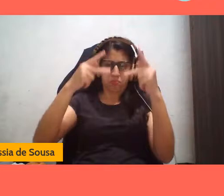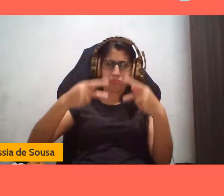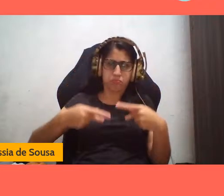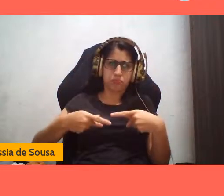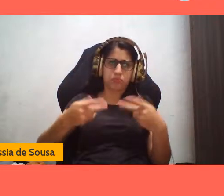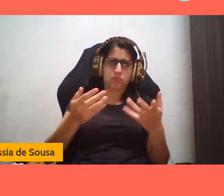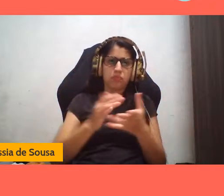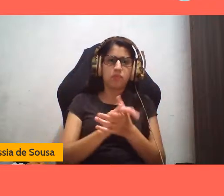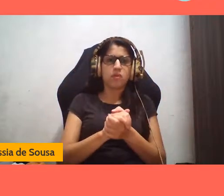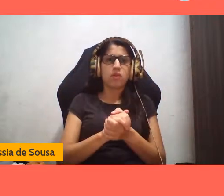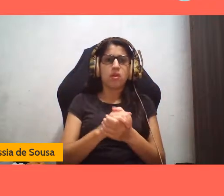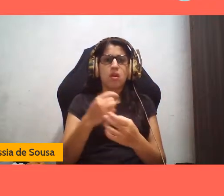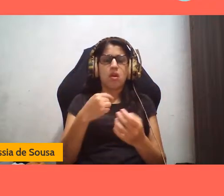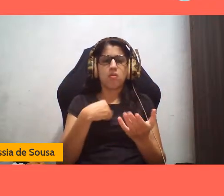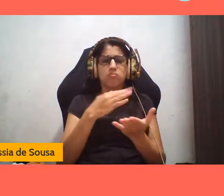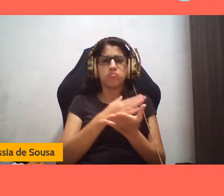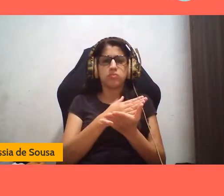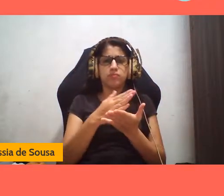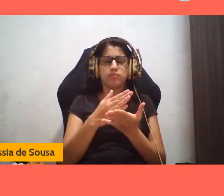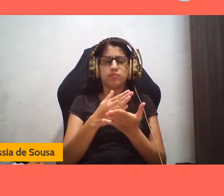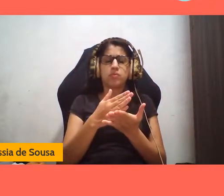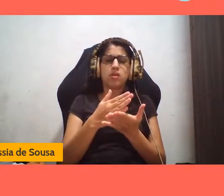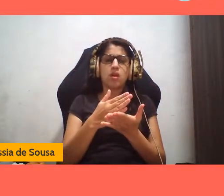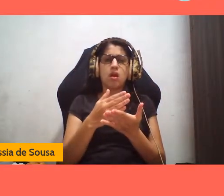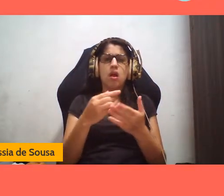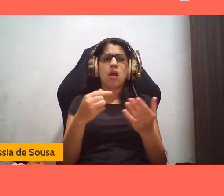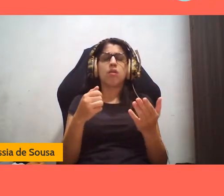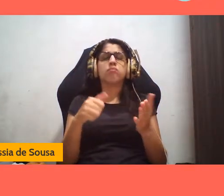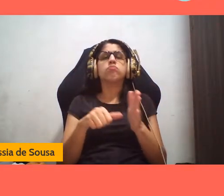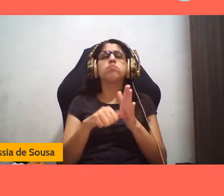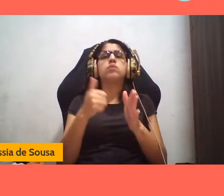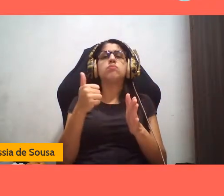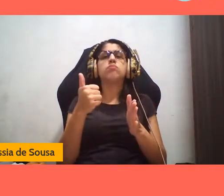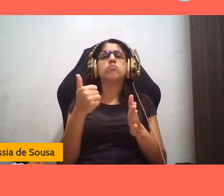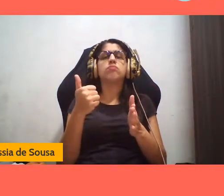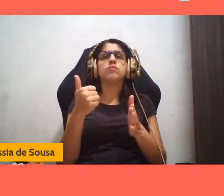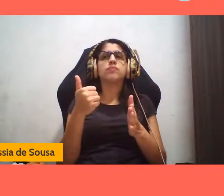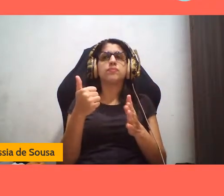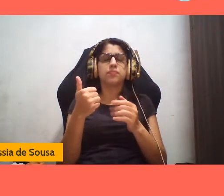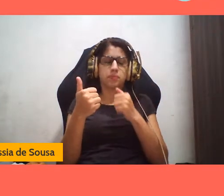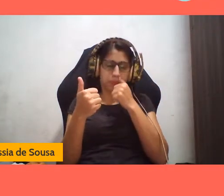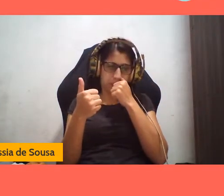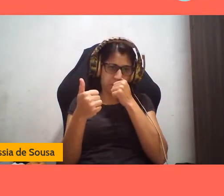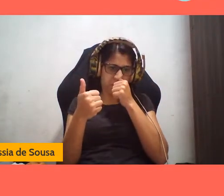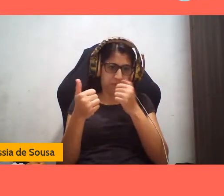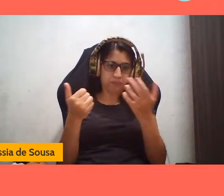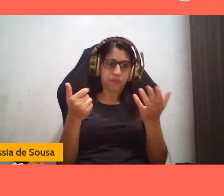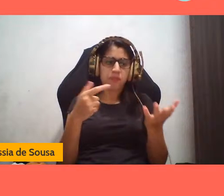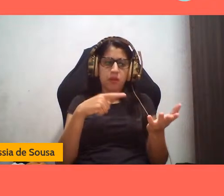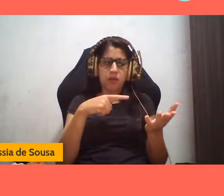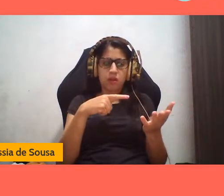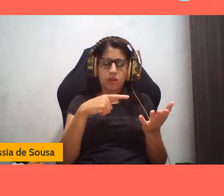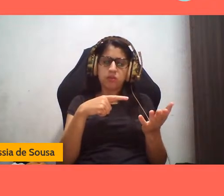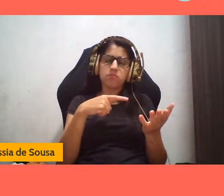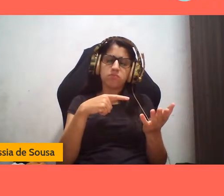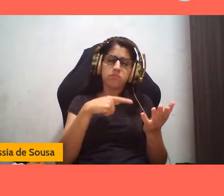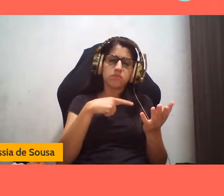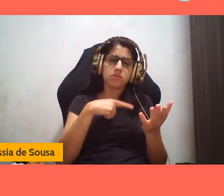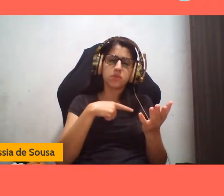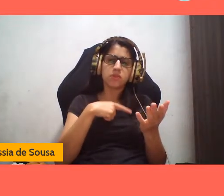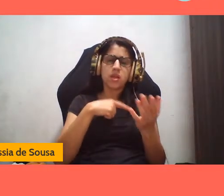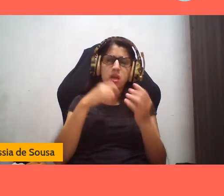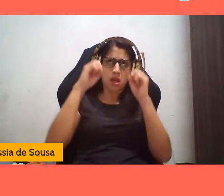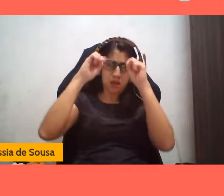Eu começo assim. Primeiro, temos que ter convicção de que